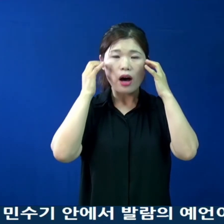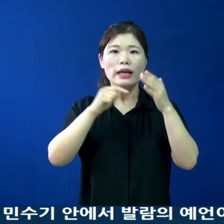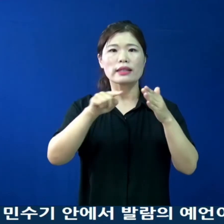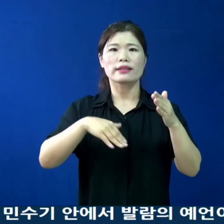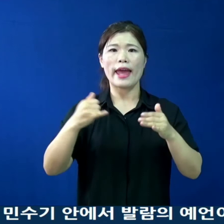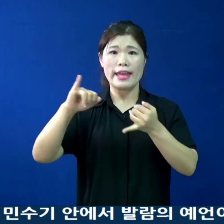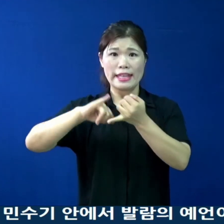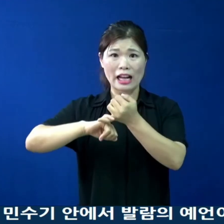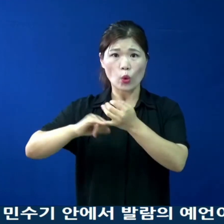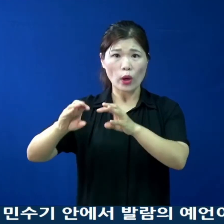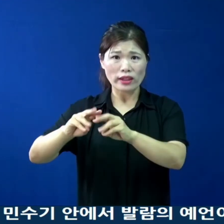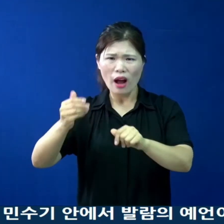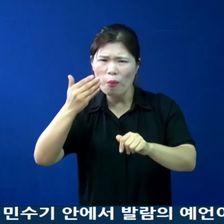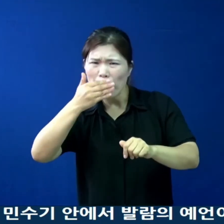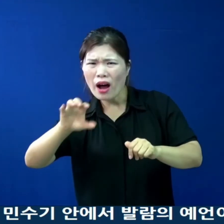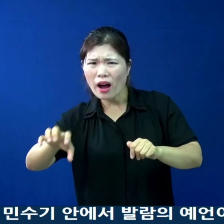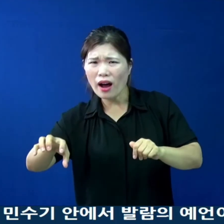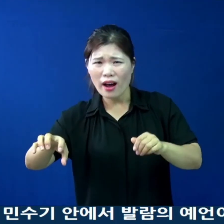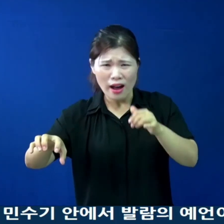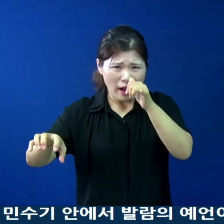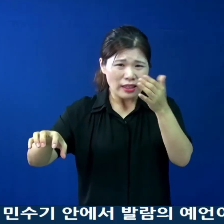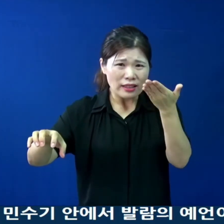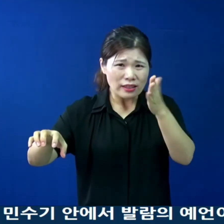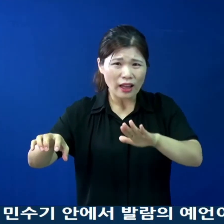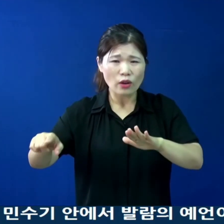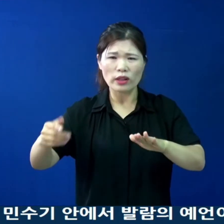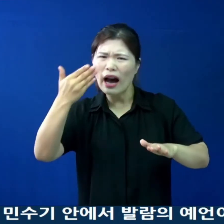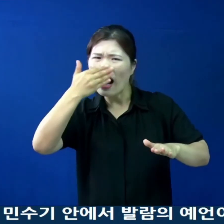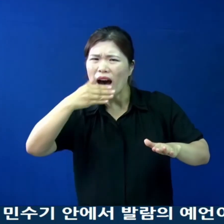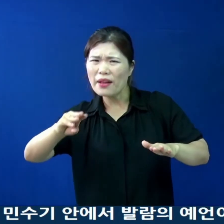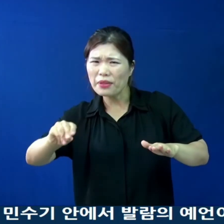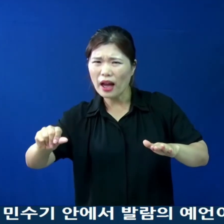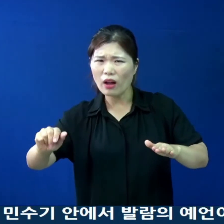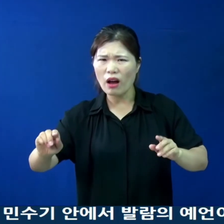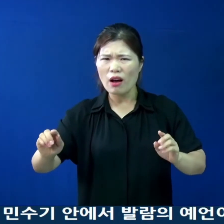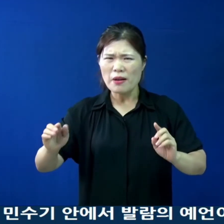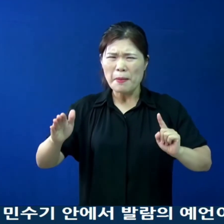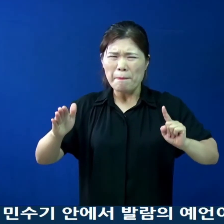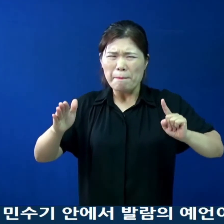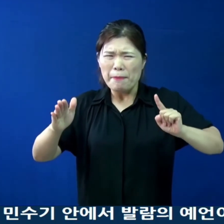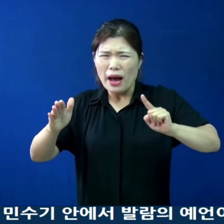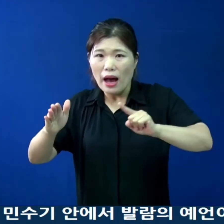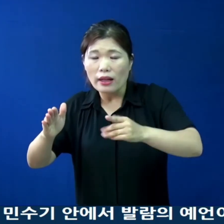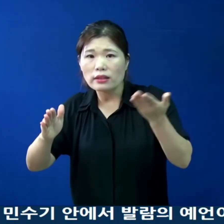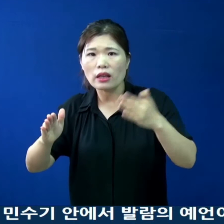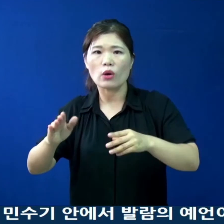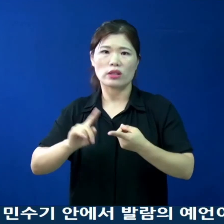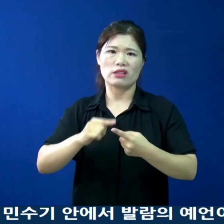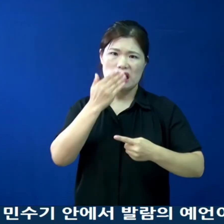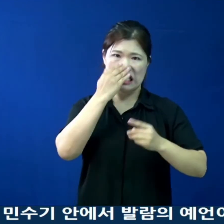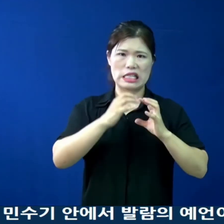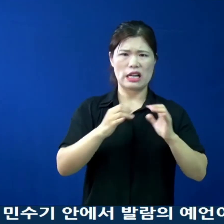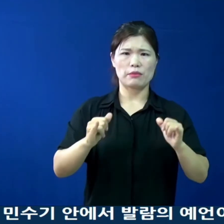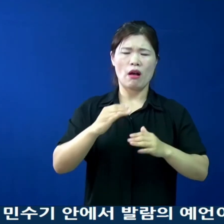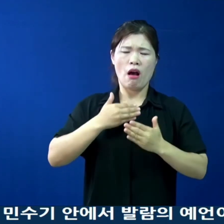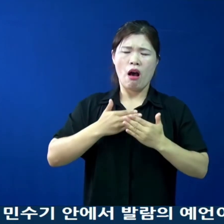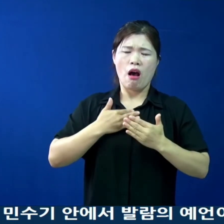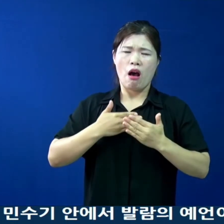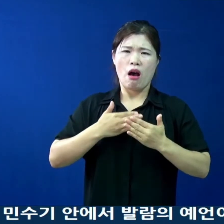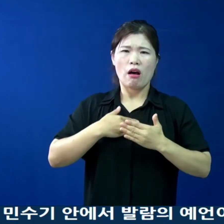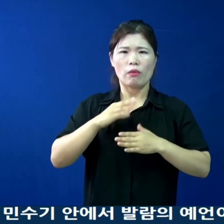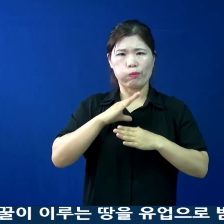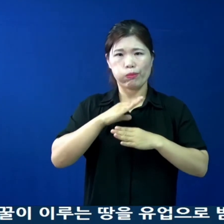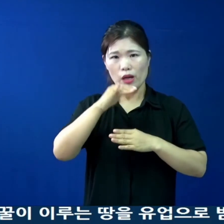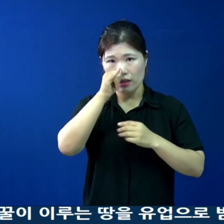땅이 눈앞에 놓여 있기에 가나안으로 들어가는 관문에서 그들은 불안했고 두려운 마음이 있었습니다.